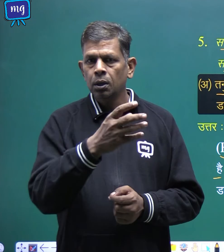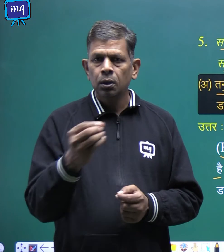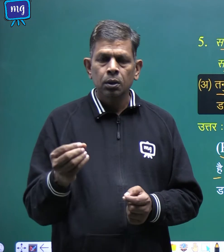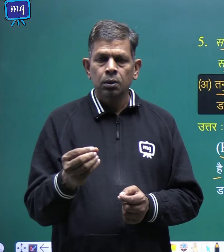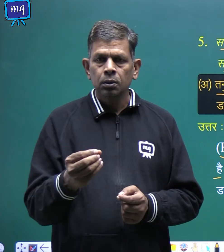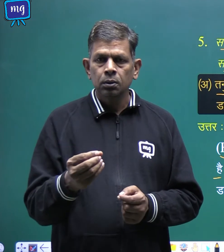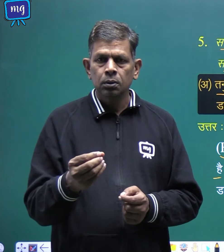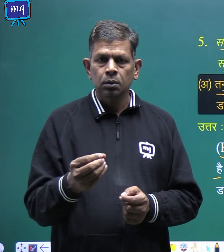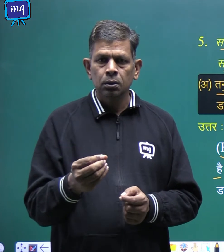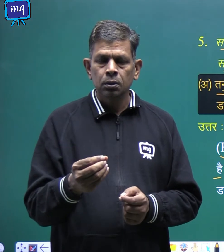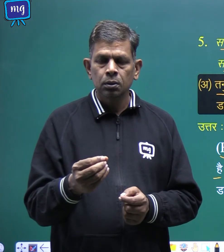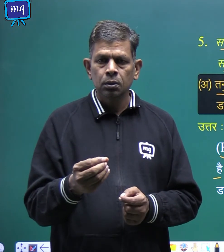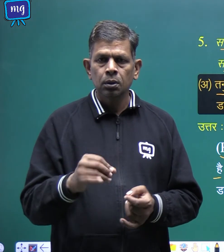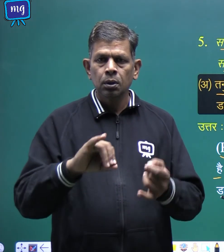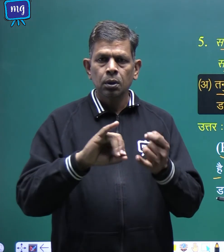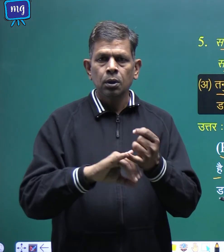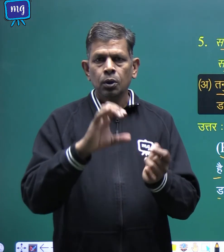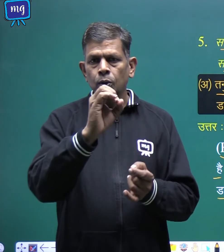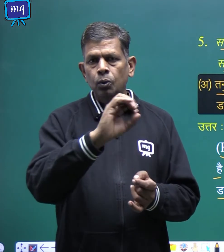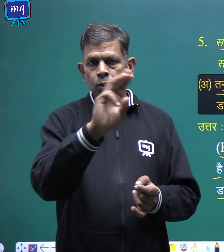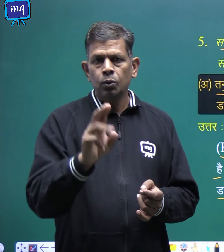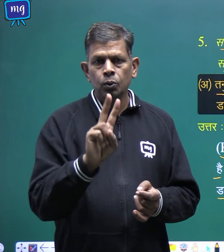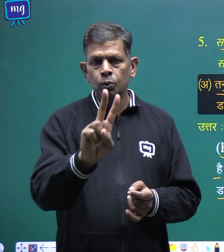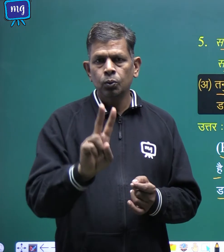तथा सल्फर डाइऑक्साइड